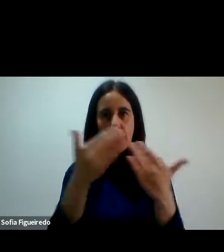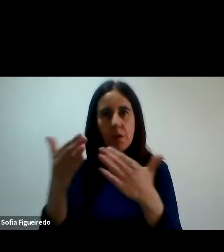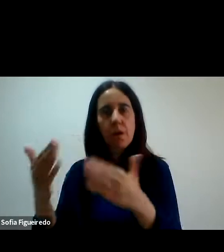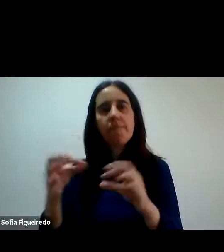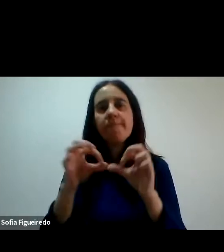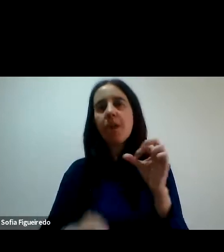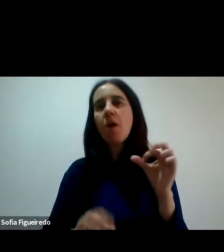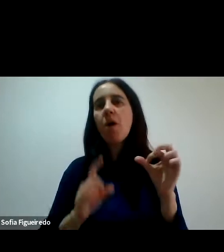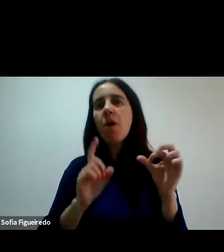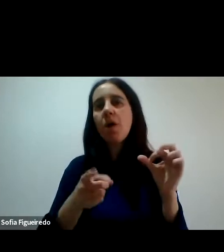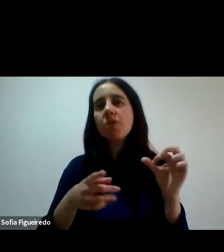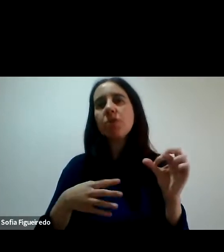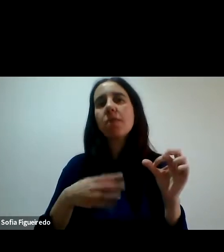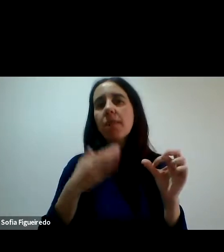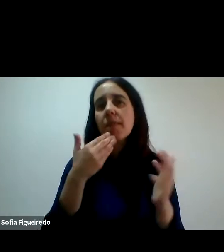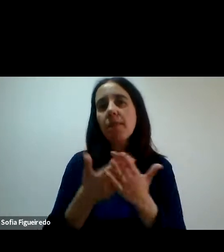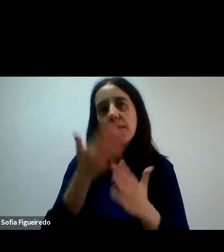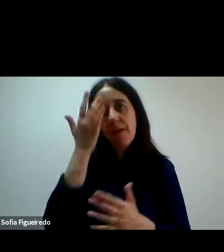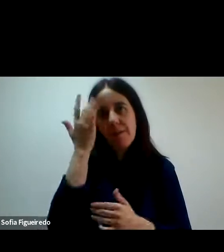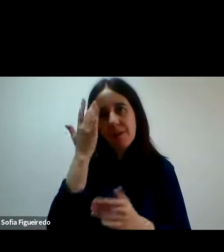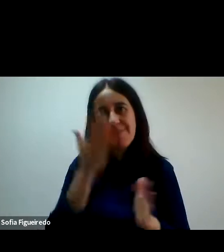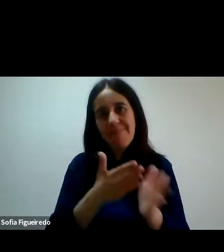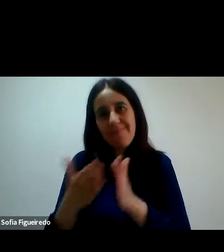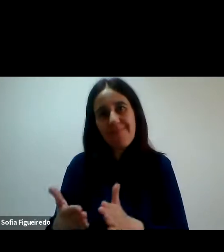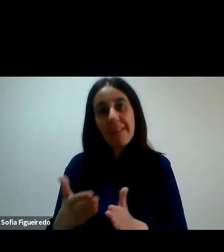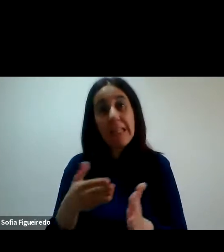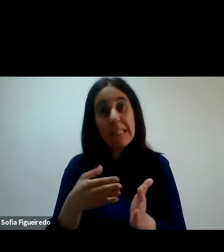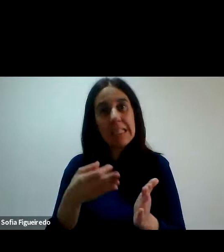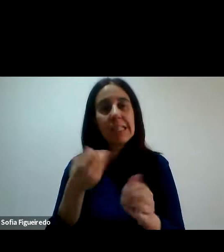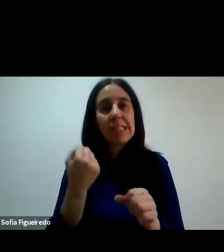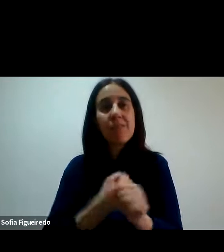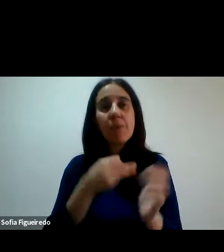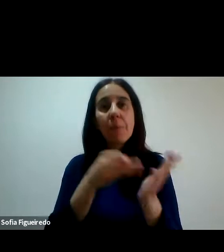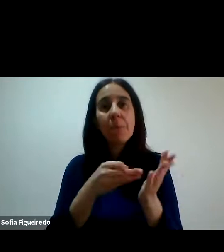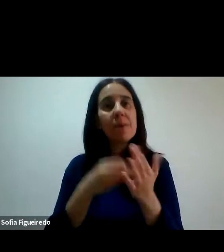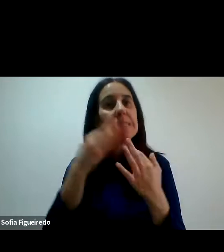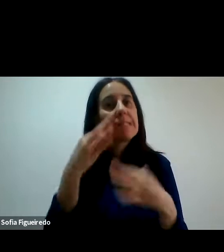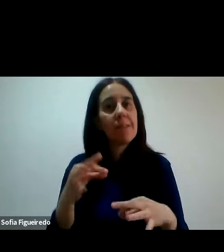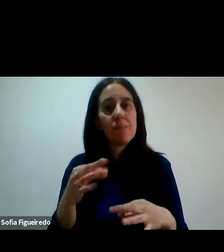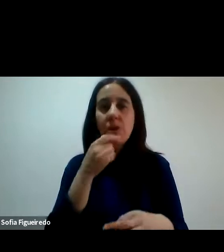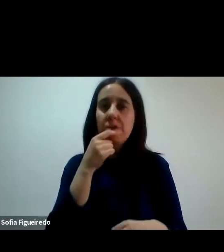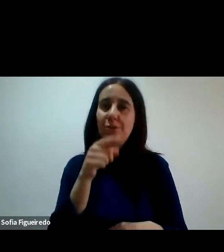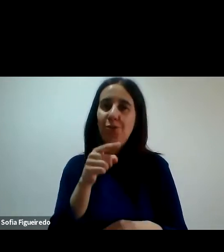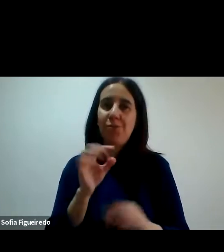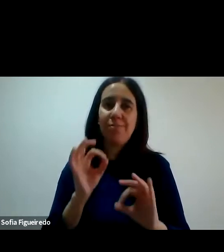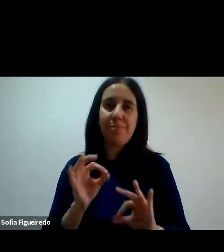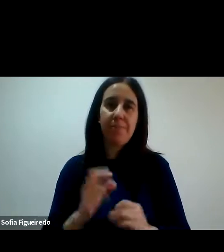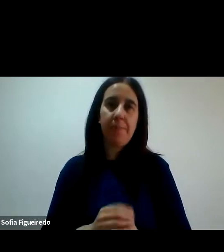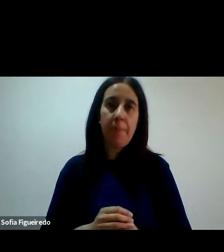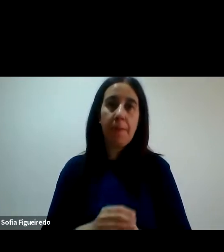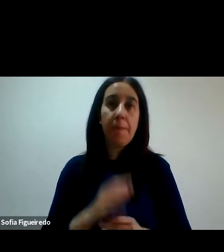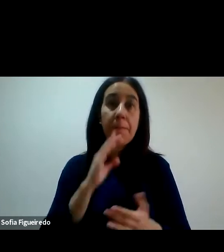queremos para que de facto seja fácil. E depois garantir que é simples utilizar aquele serviço. Portanto, é absolutamente central isto. Isto faz com